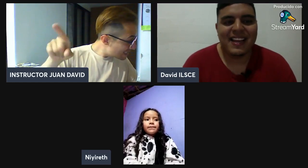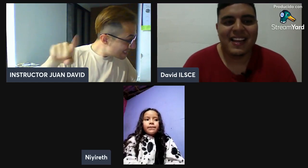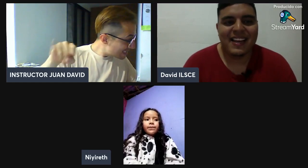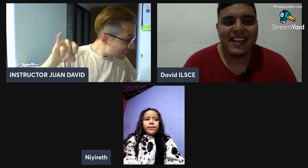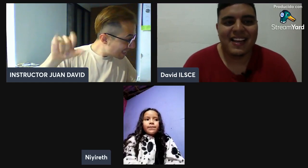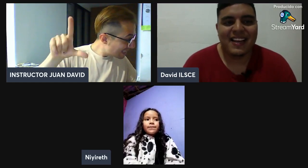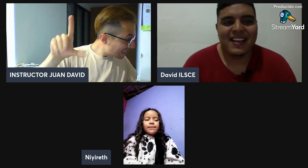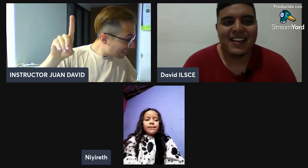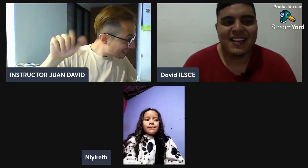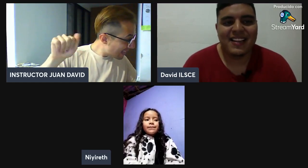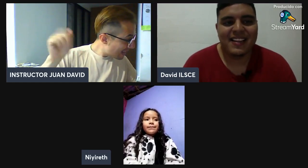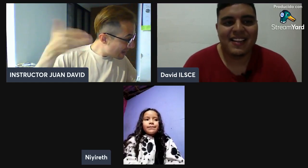El